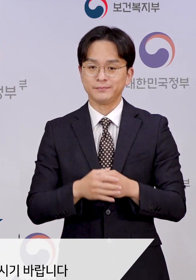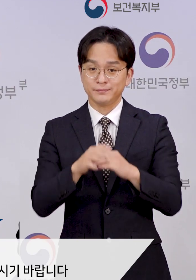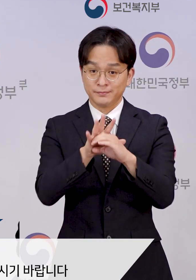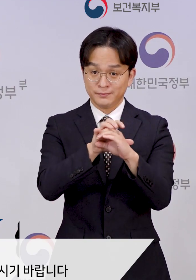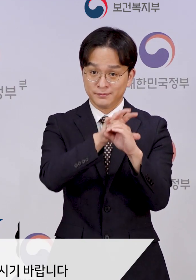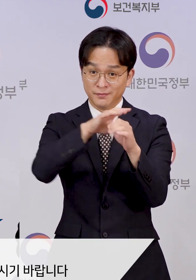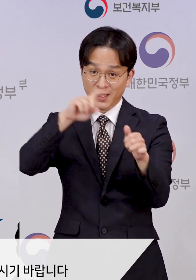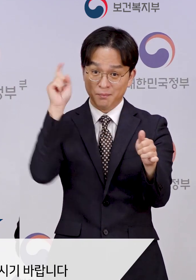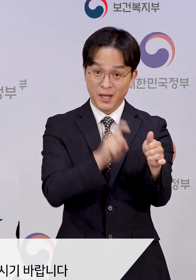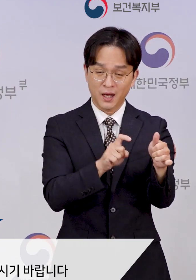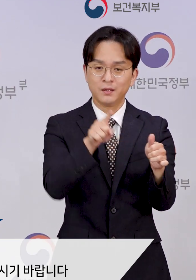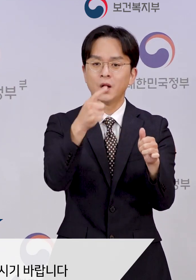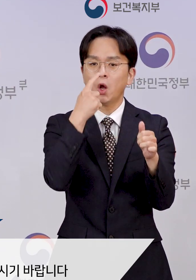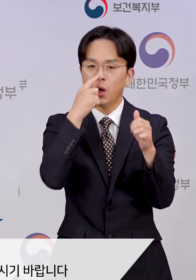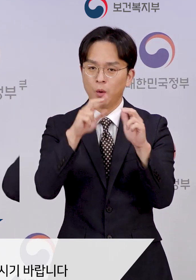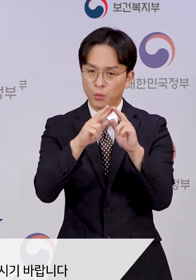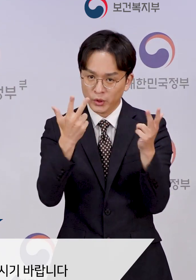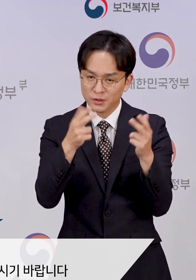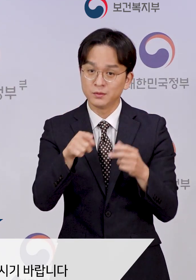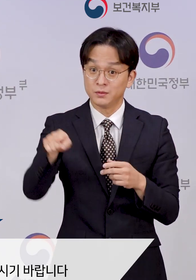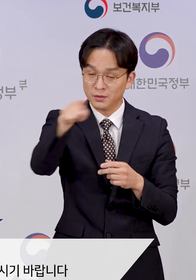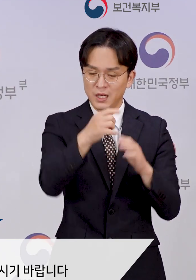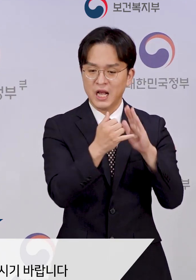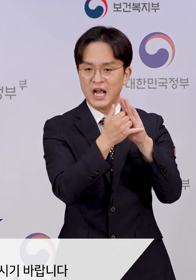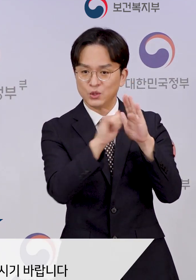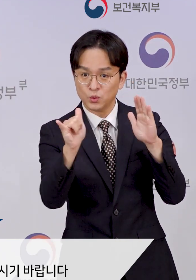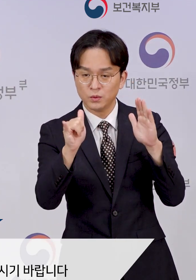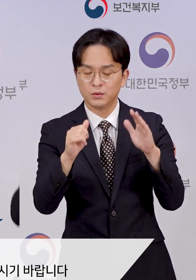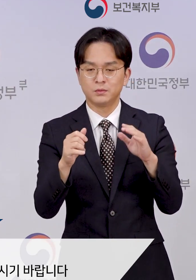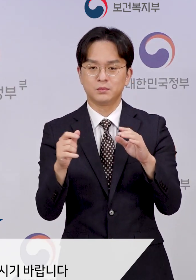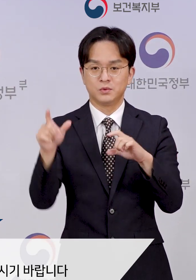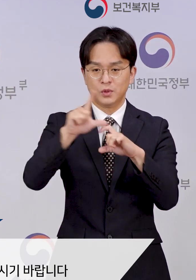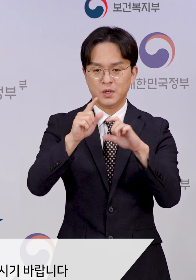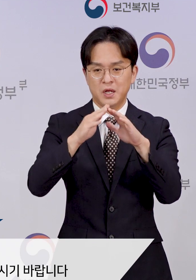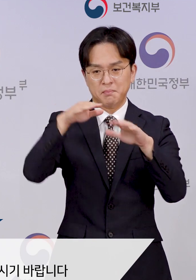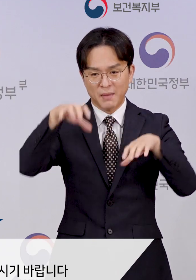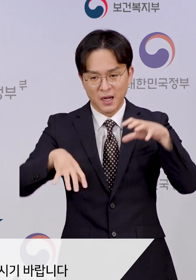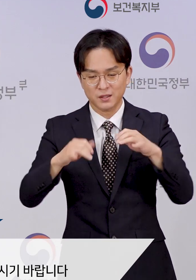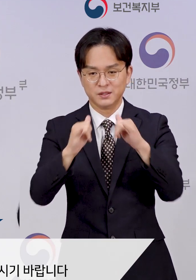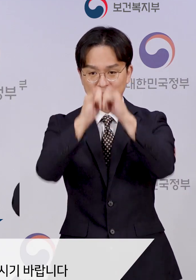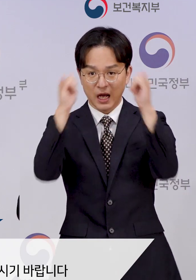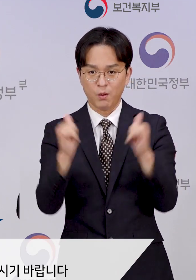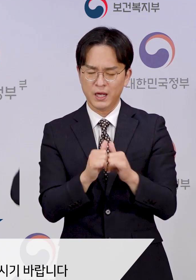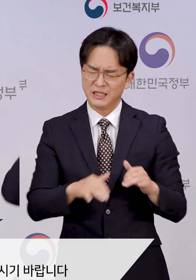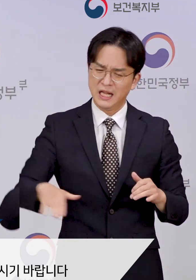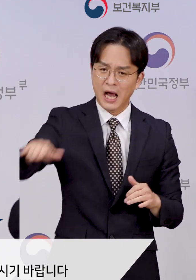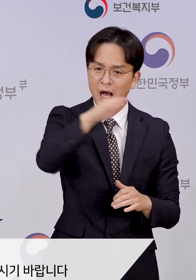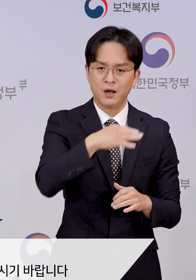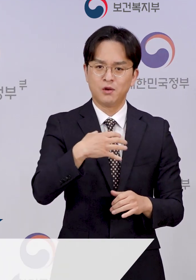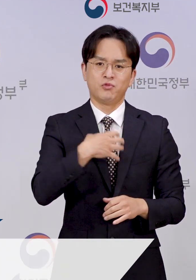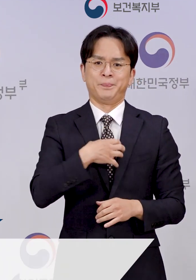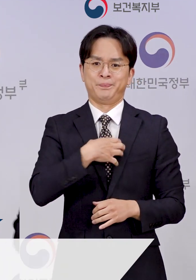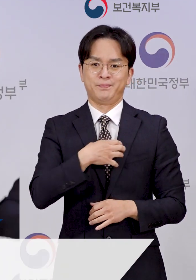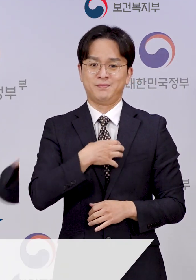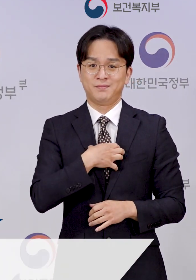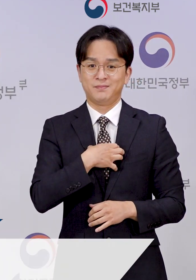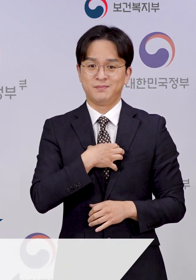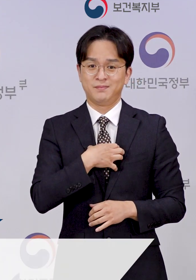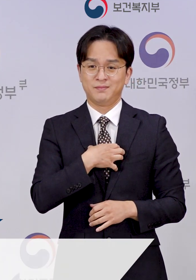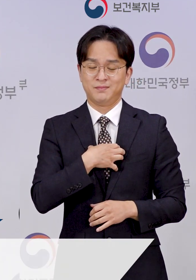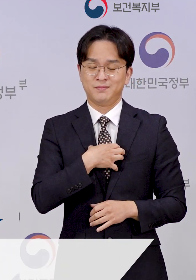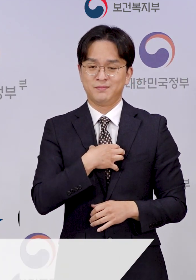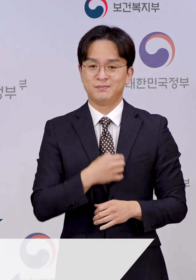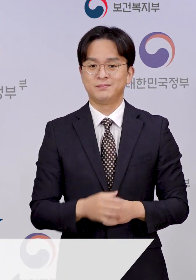위험하게 하고 가족과 지역 공동체를 위험에 빠뜨린다는 점을 유념해 주시기 바랍니다. 교인들의